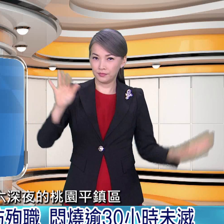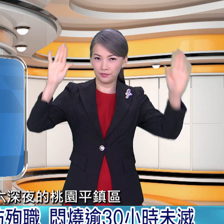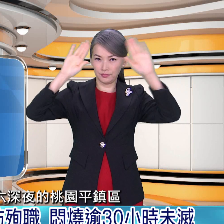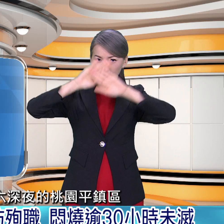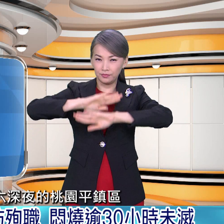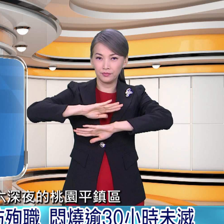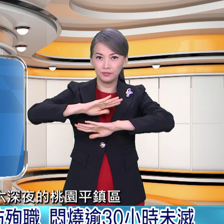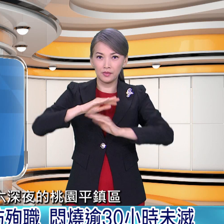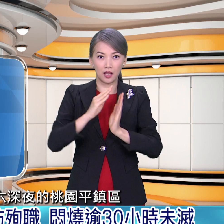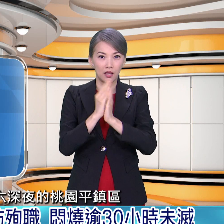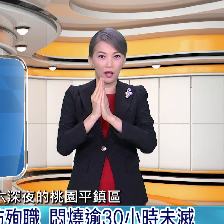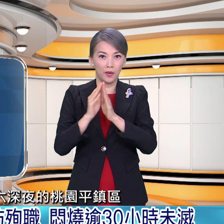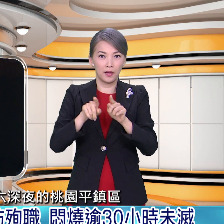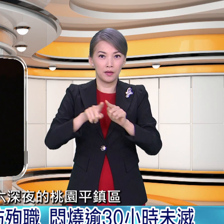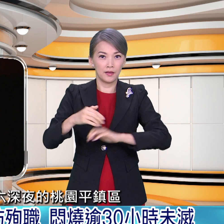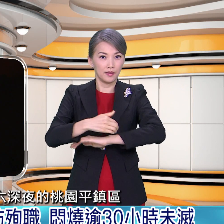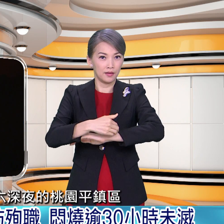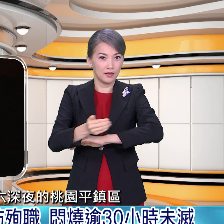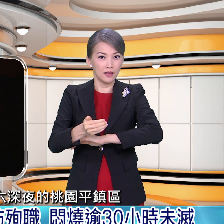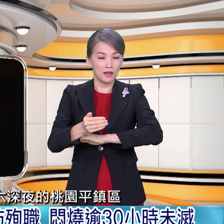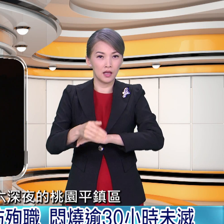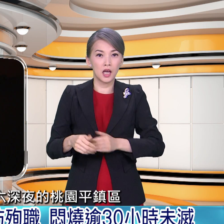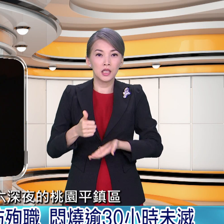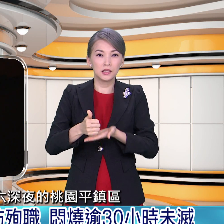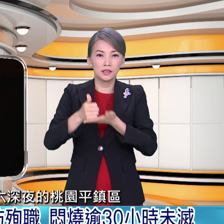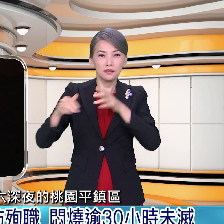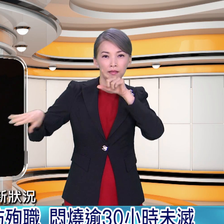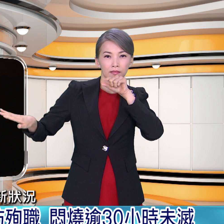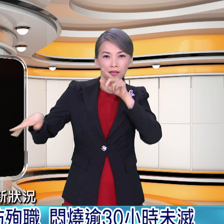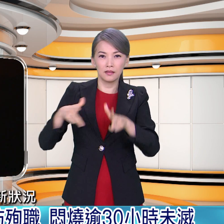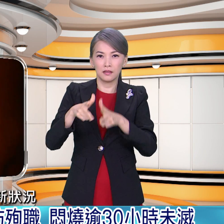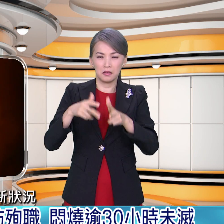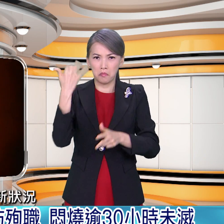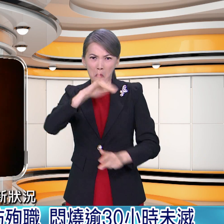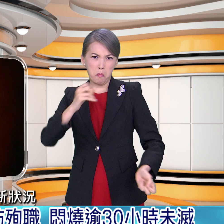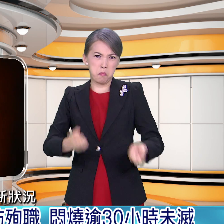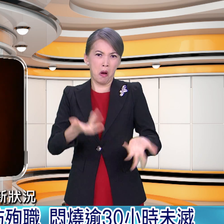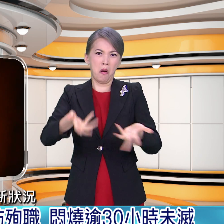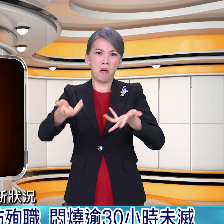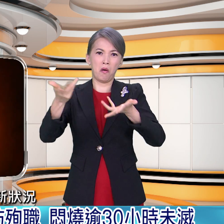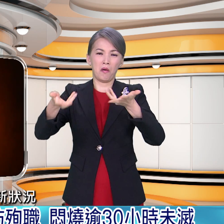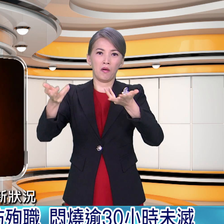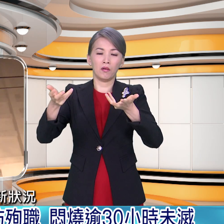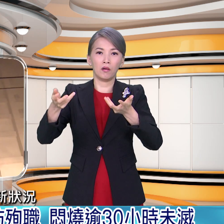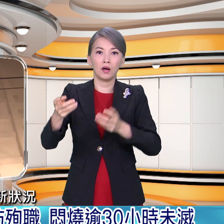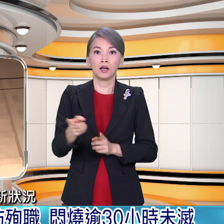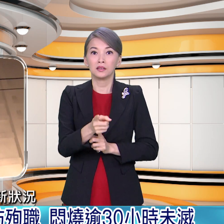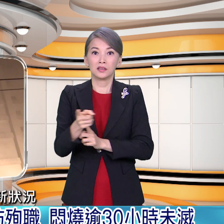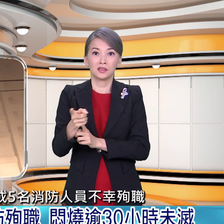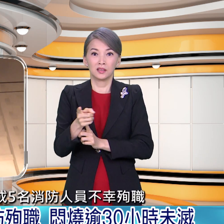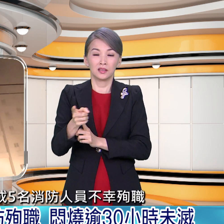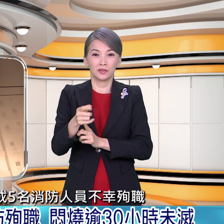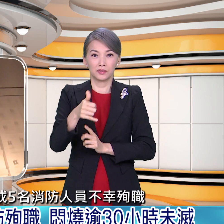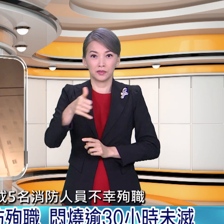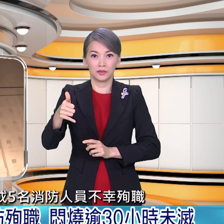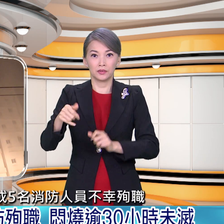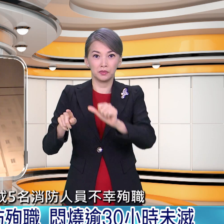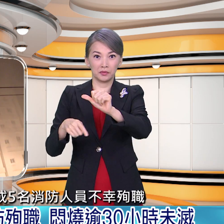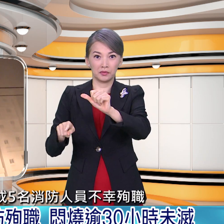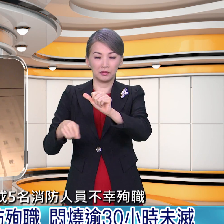发生在周六深夜的桃园平镇区进鹏工业大火的最新状况。这一场大火一